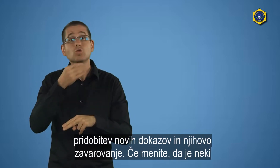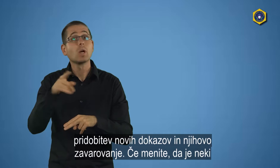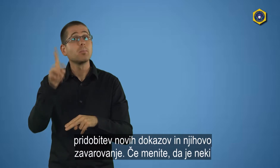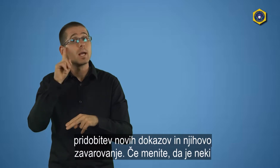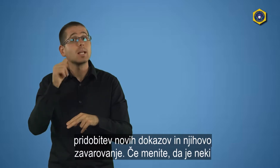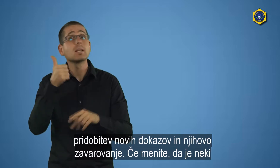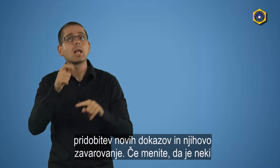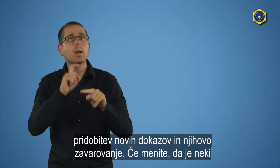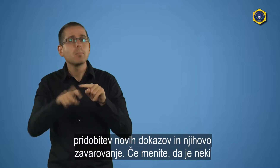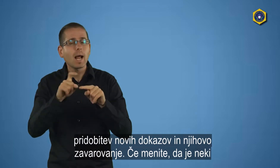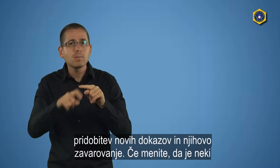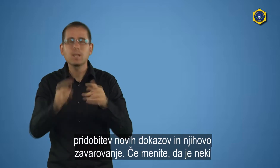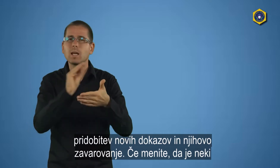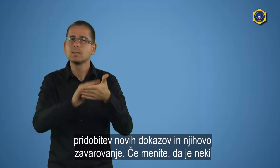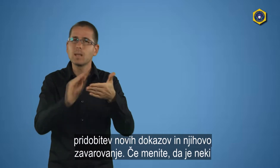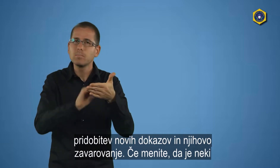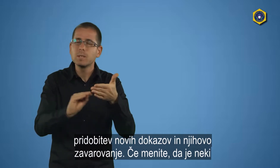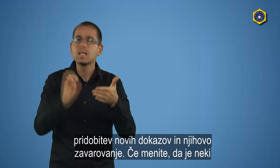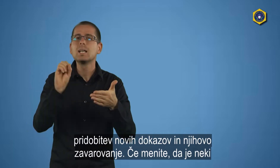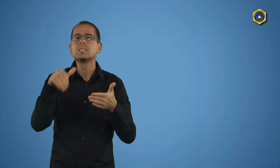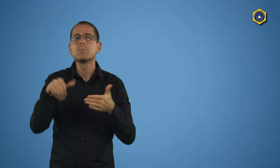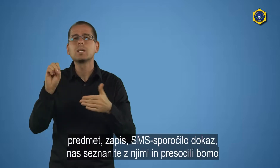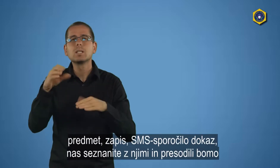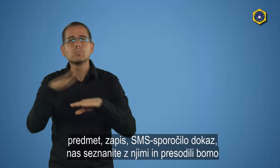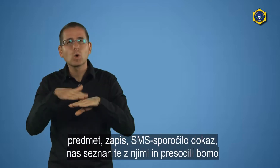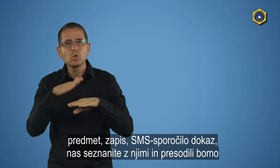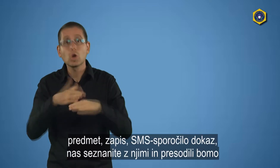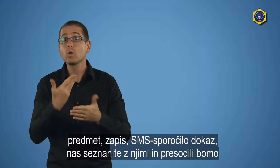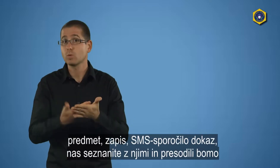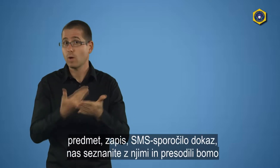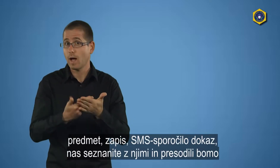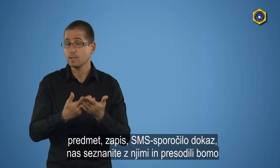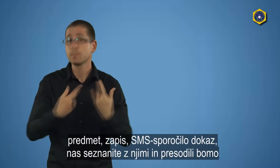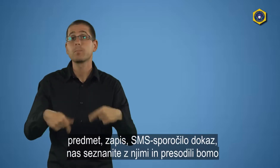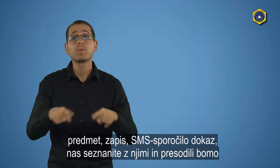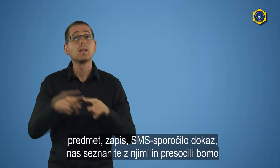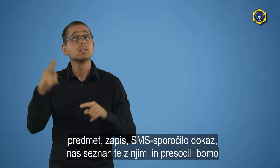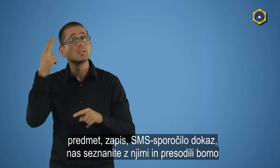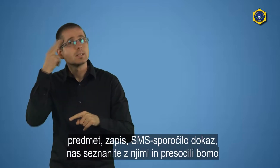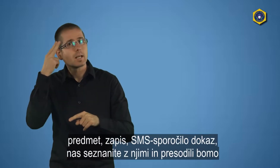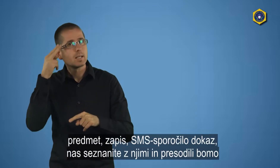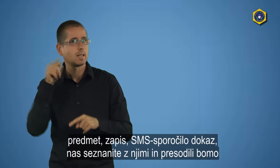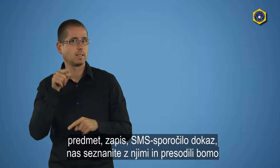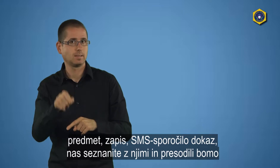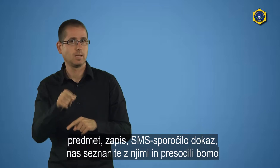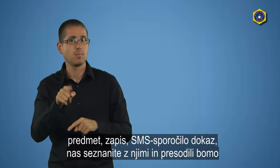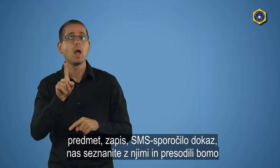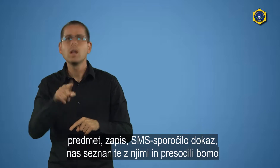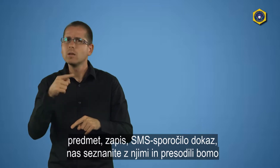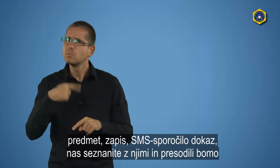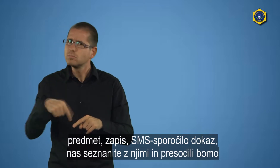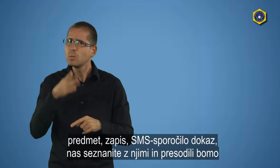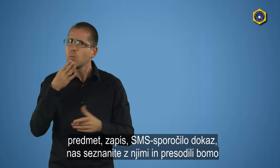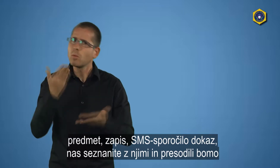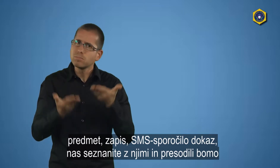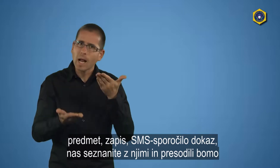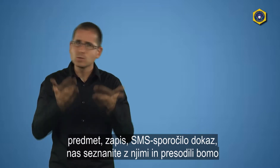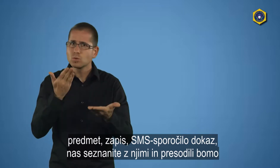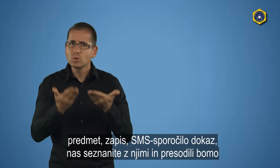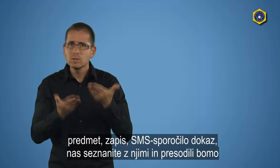Če menite, da je neki predmet, zapis, SMS sporočilo, dokaz, nas seznanite z njimi in